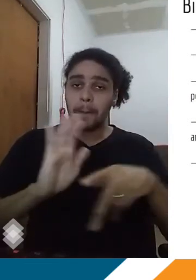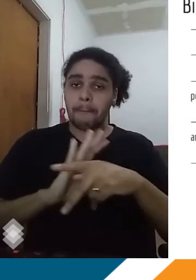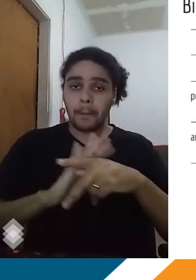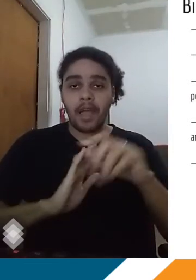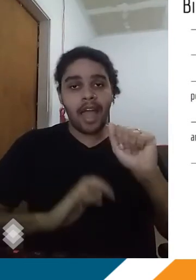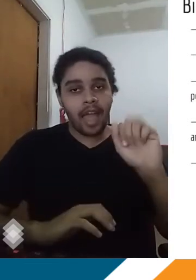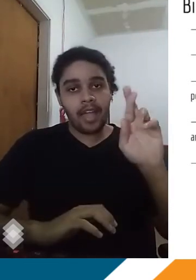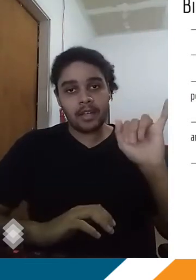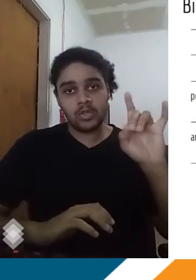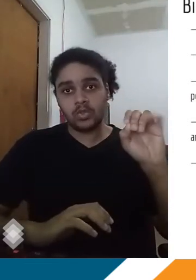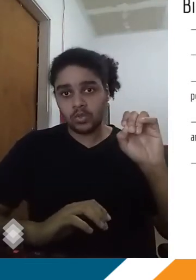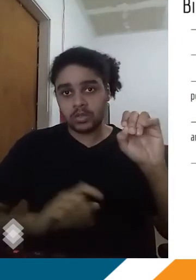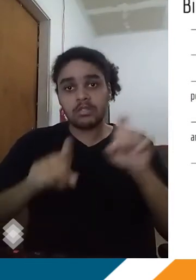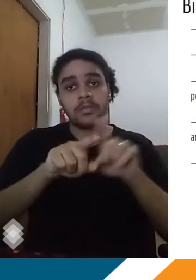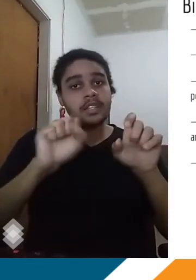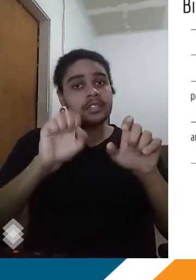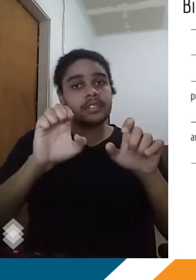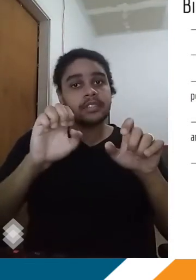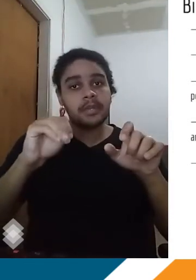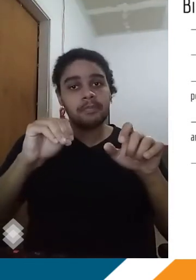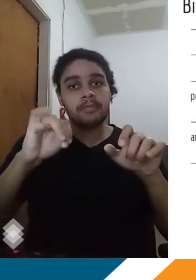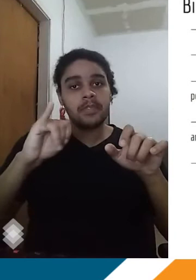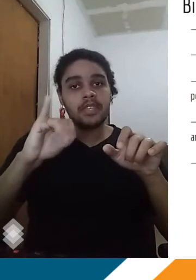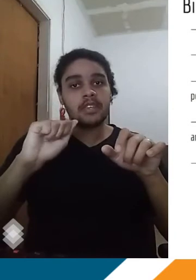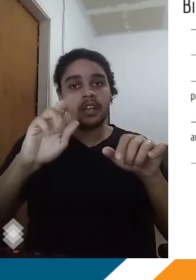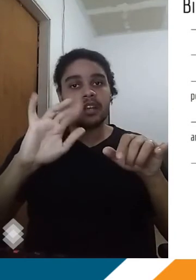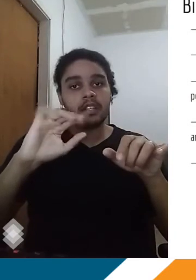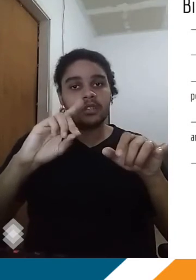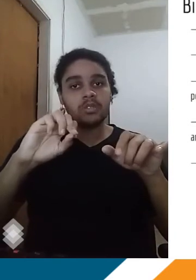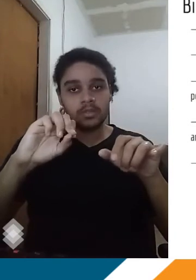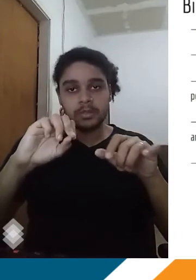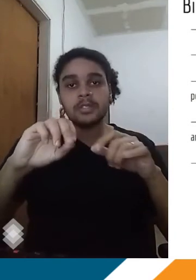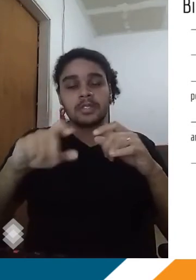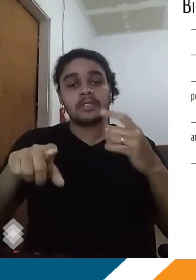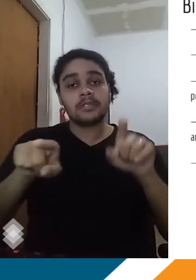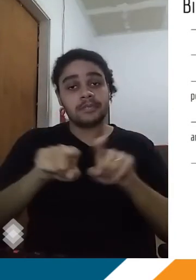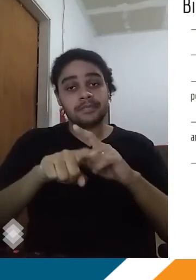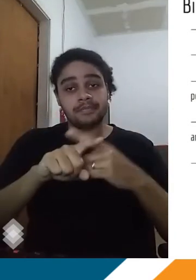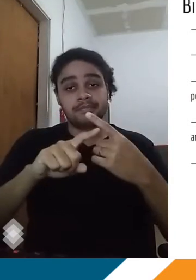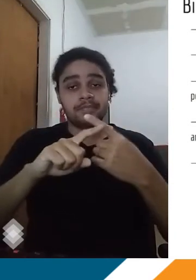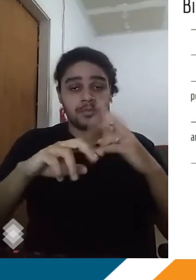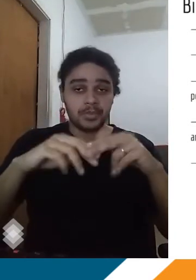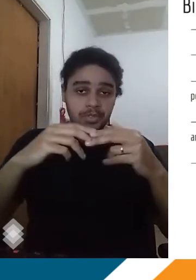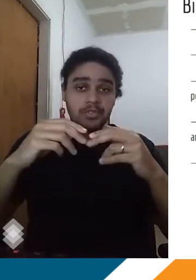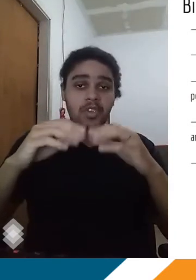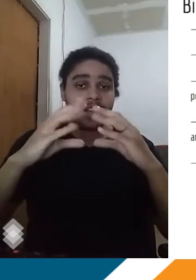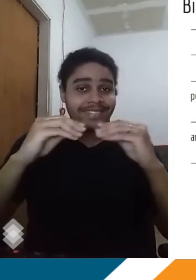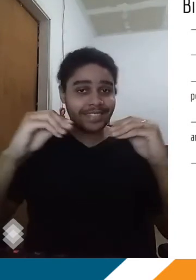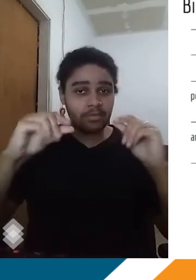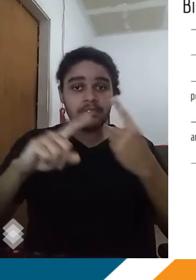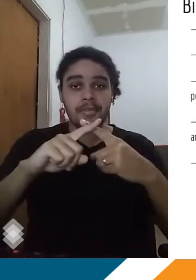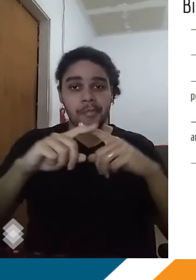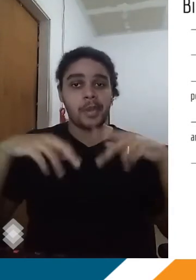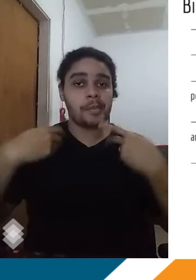de clima semiárido, por conta de fatores ambientais, como a extrema seca, e fatores humanos, como o manejo agrícola inadequado.